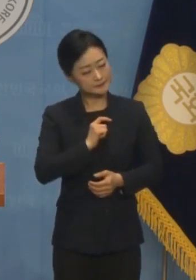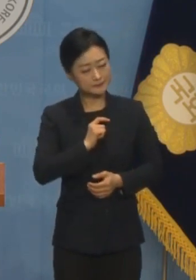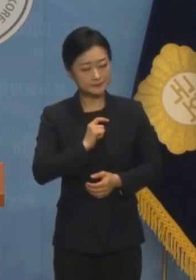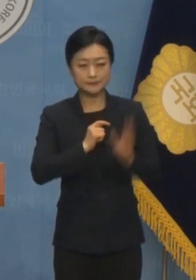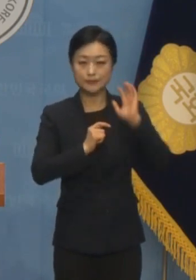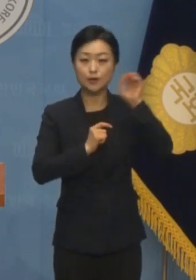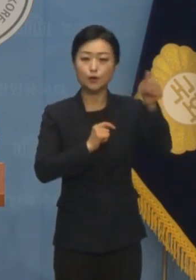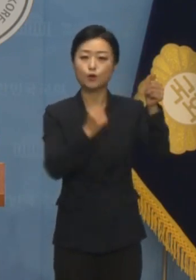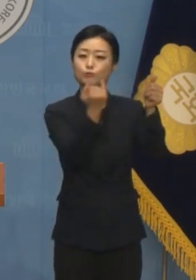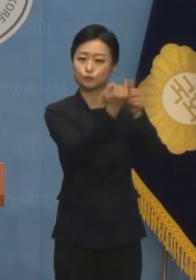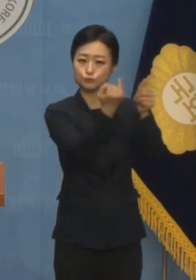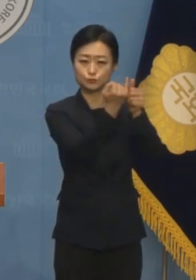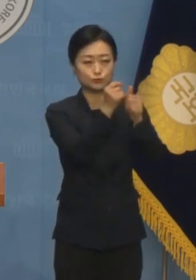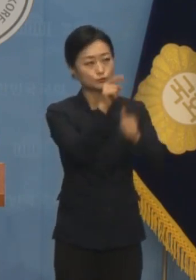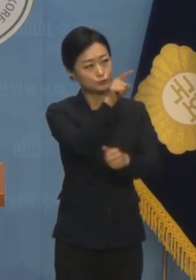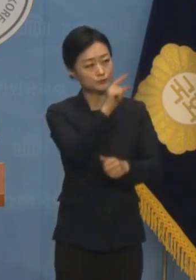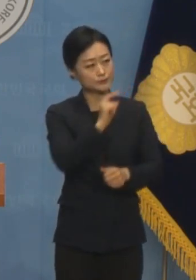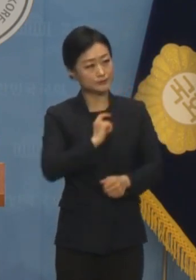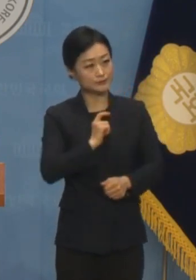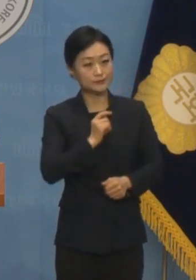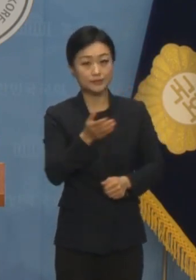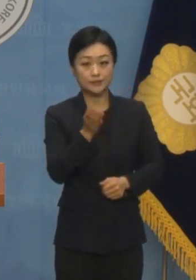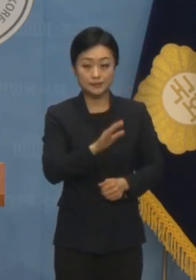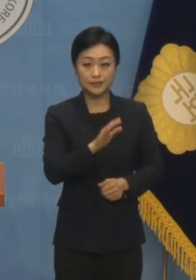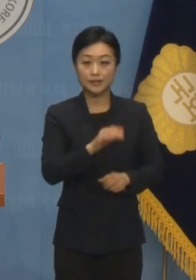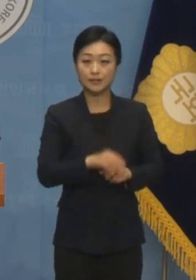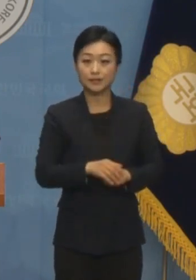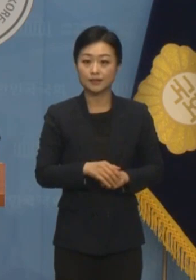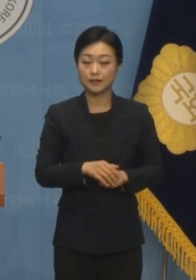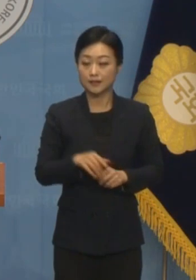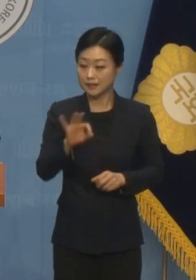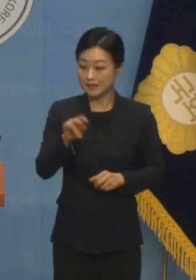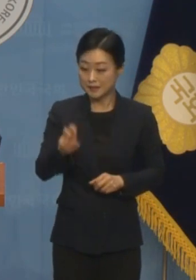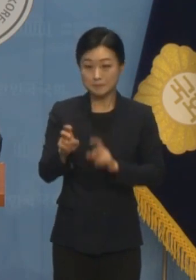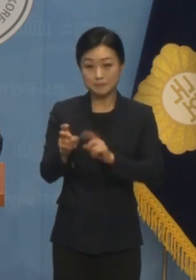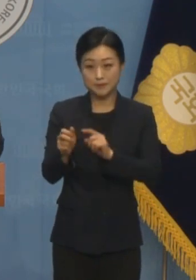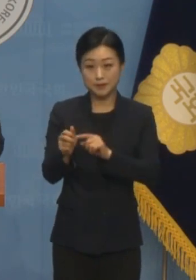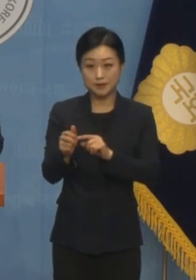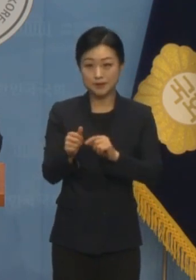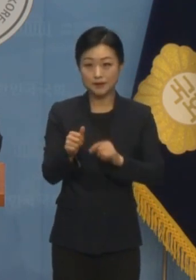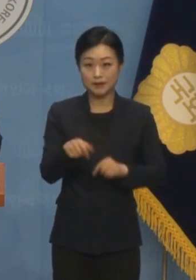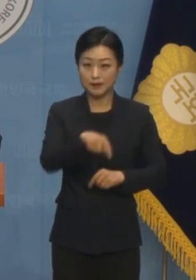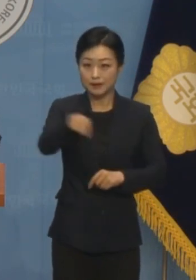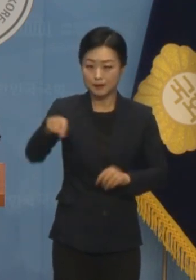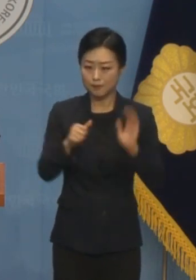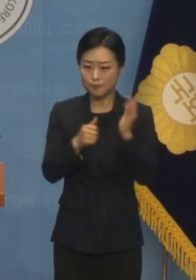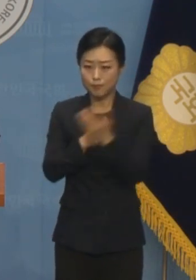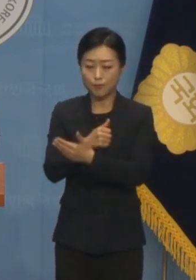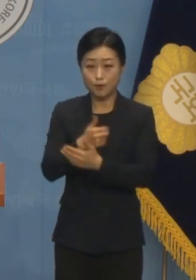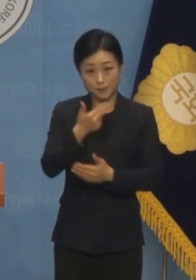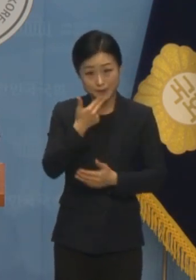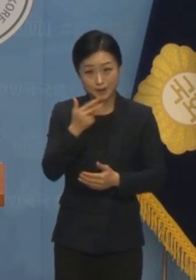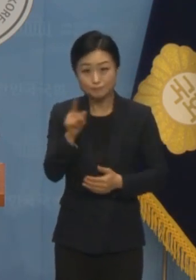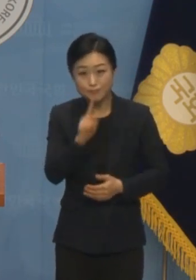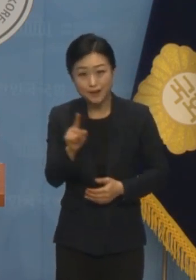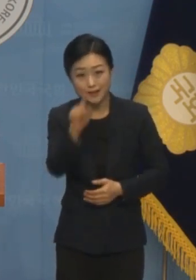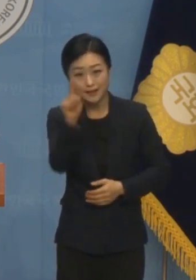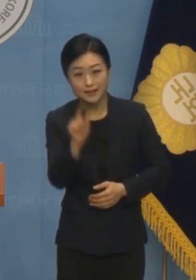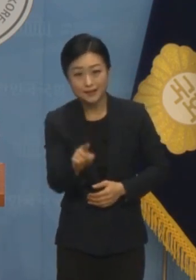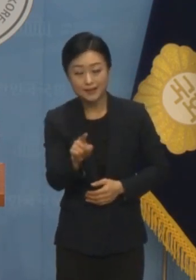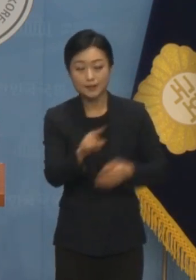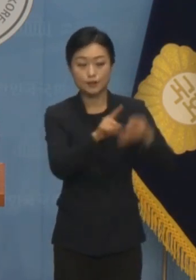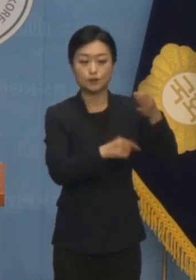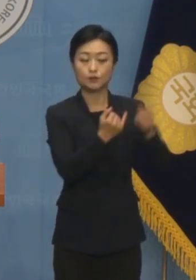대통령 부부를 향하고 있는데 이들을 움직인 사람이 없다니 우습습니다. 김건희 여사가